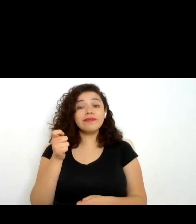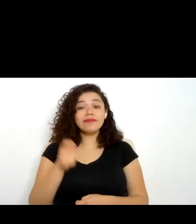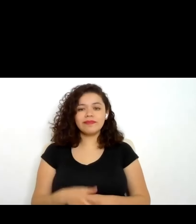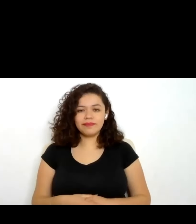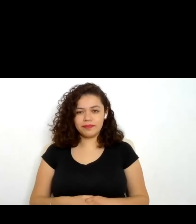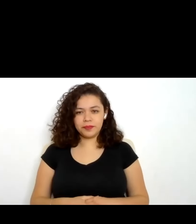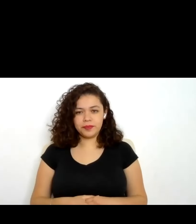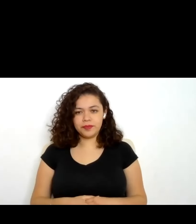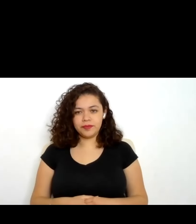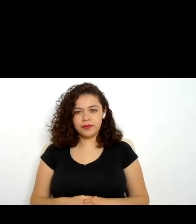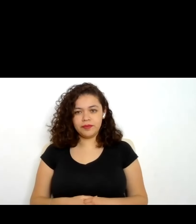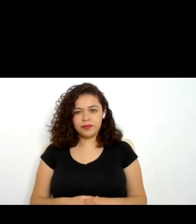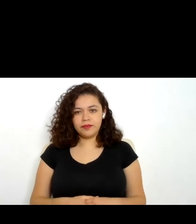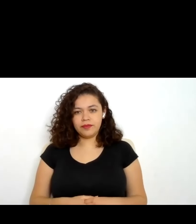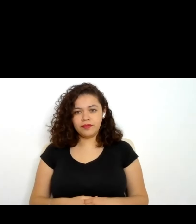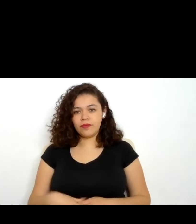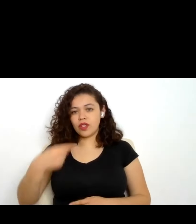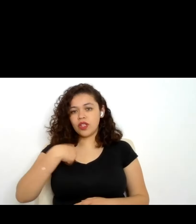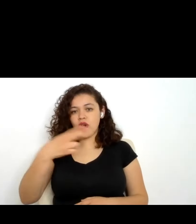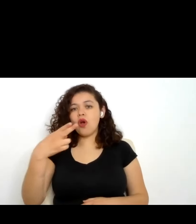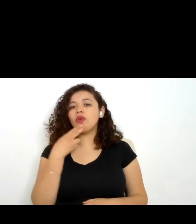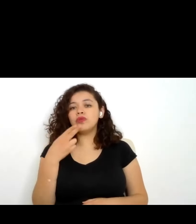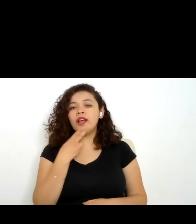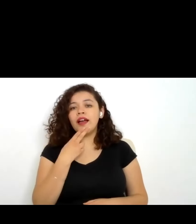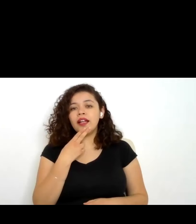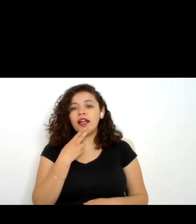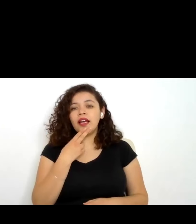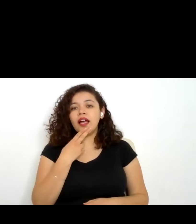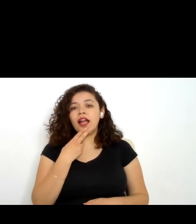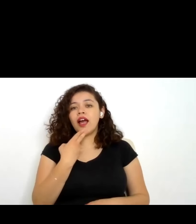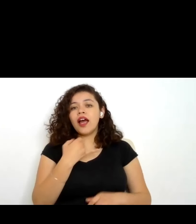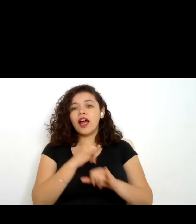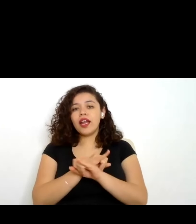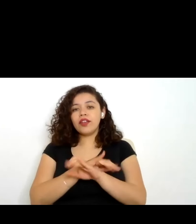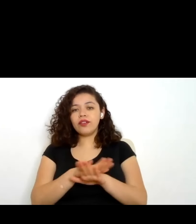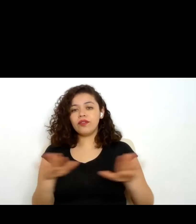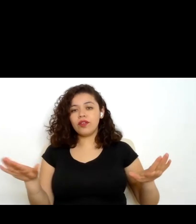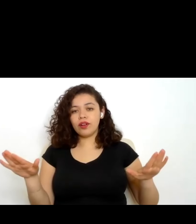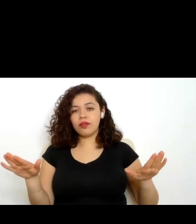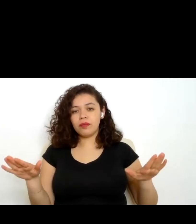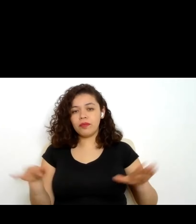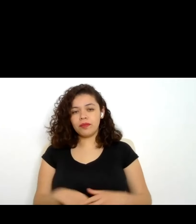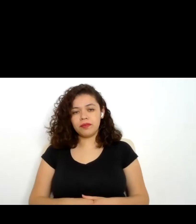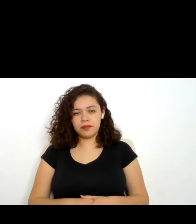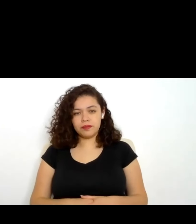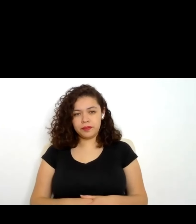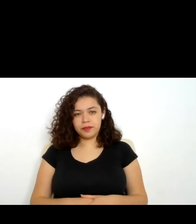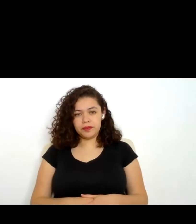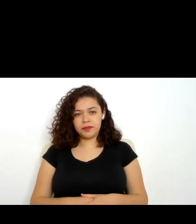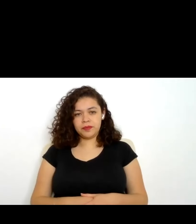a que yo voy a utilizar la información que me proporcionan los